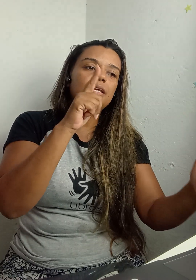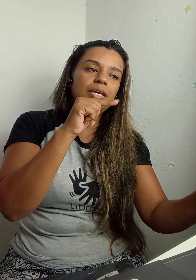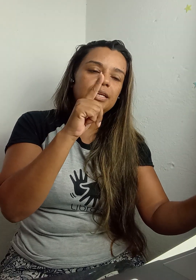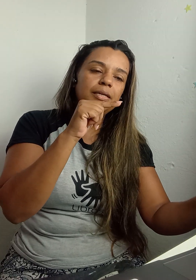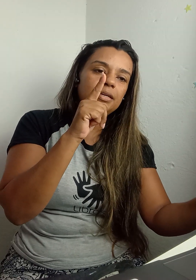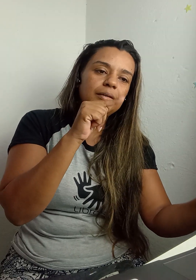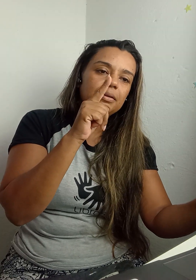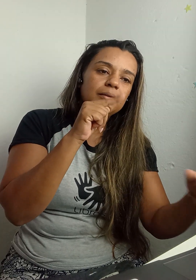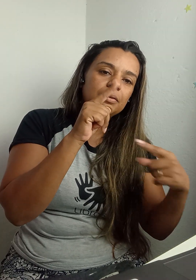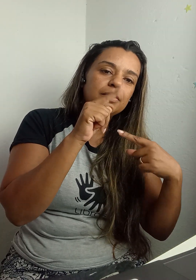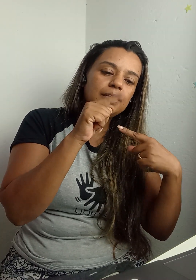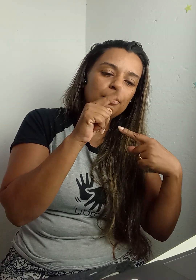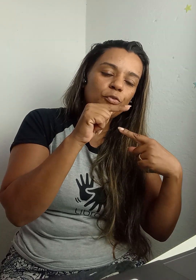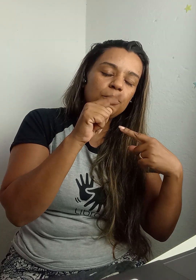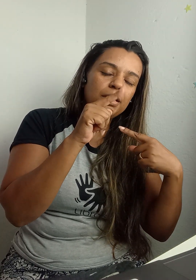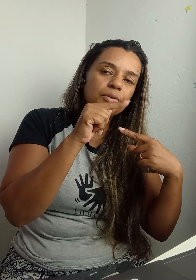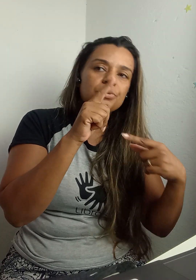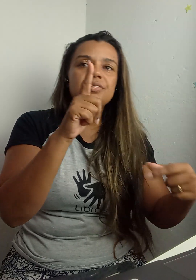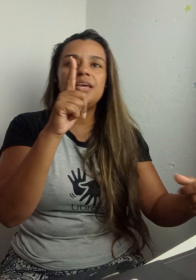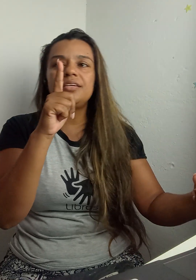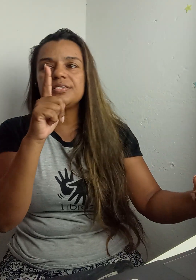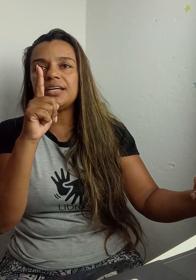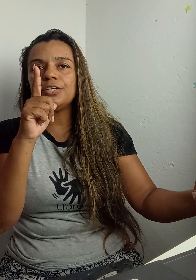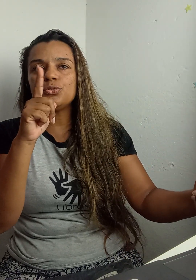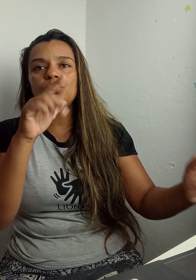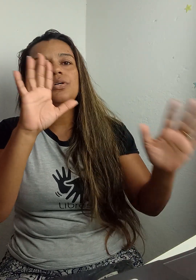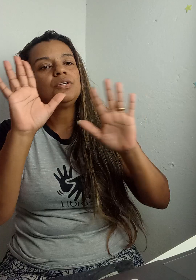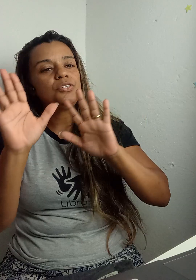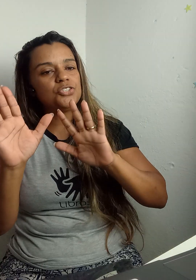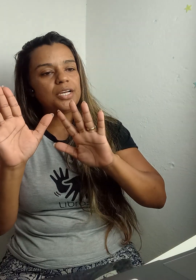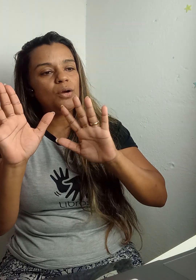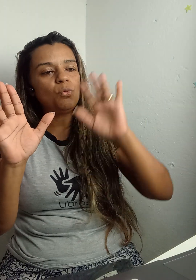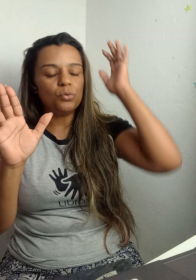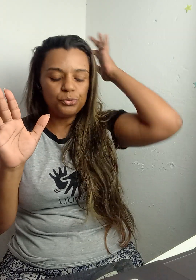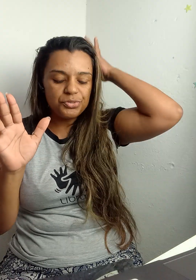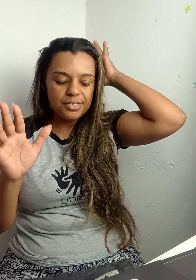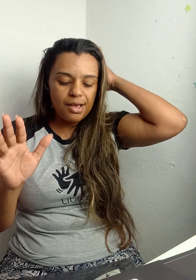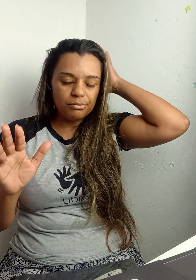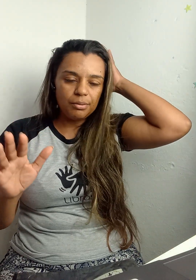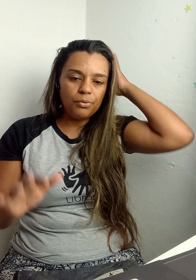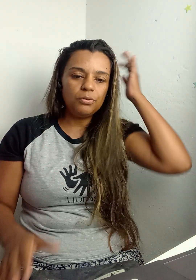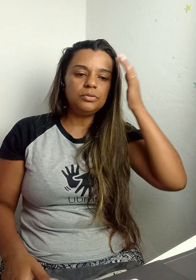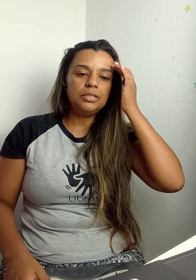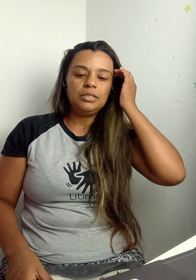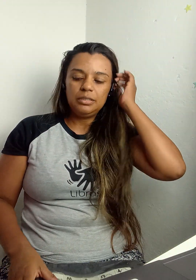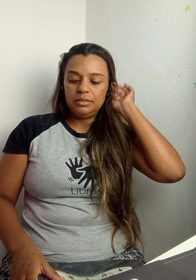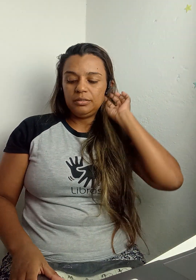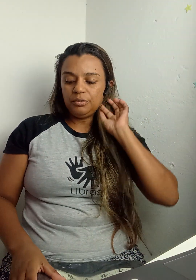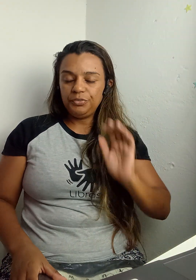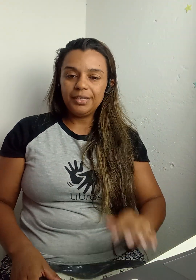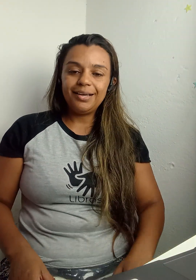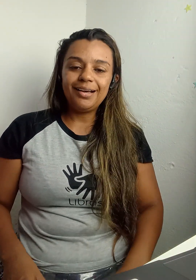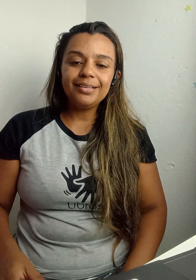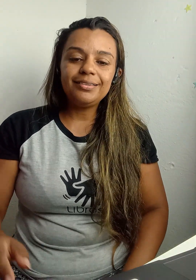tem que ter movimento. Se é estático, já é um outro sinal, tá bom? Então fica